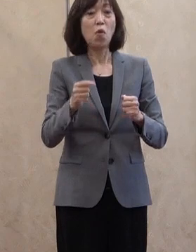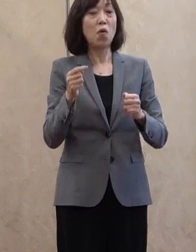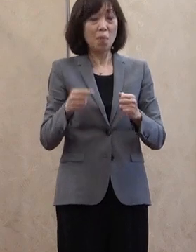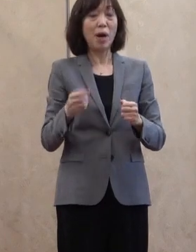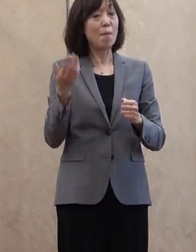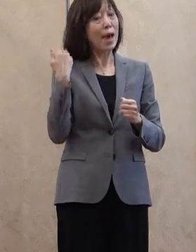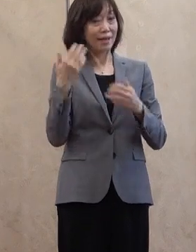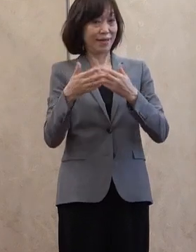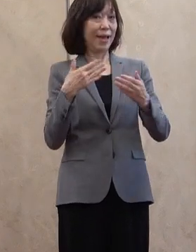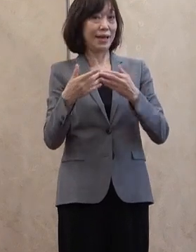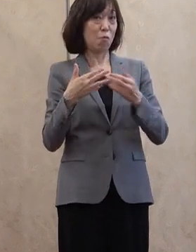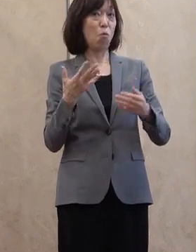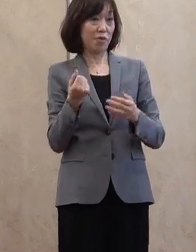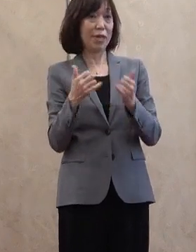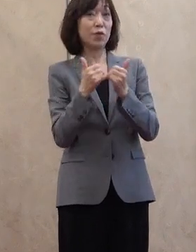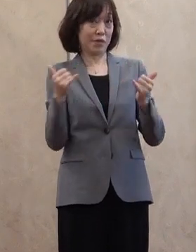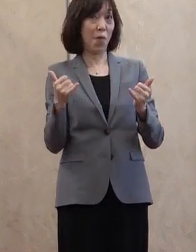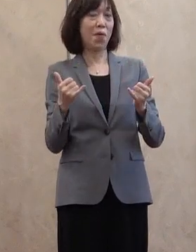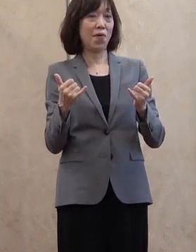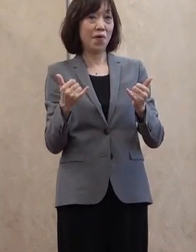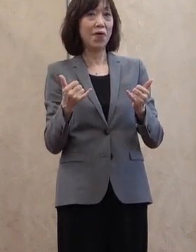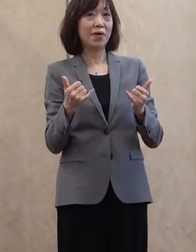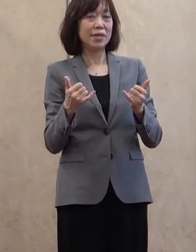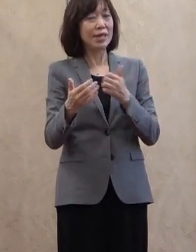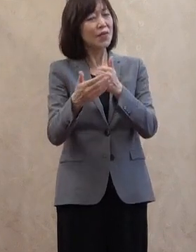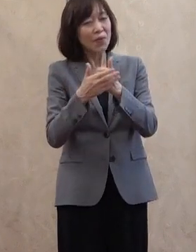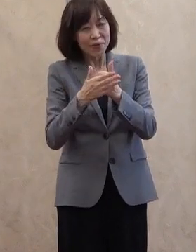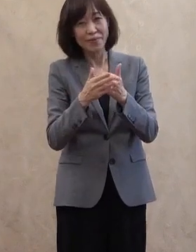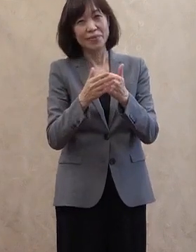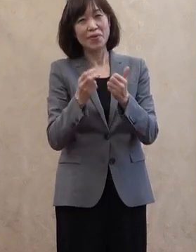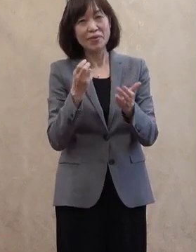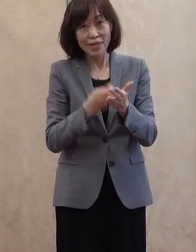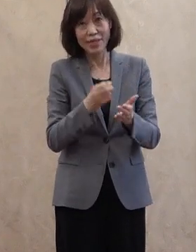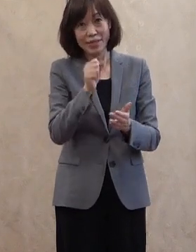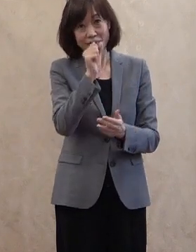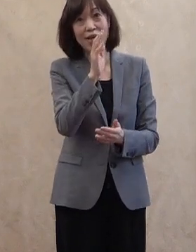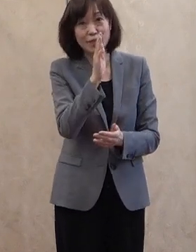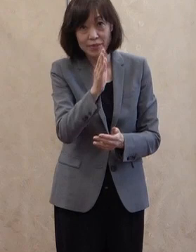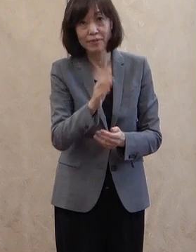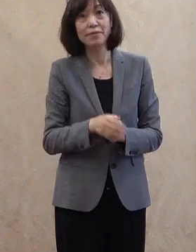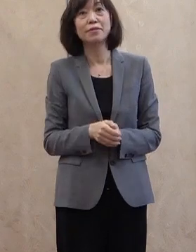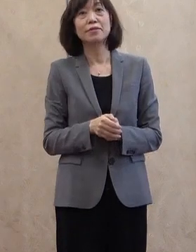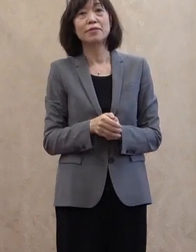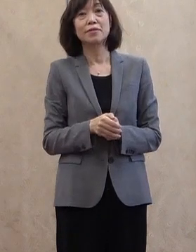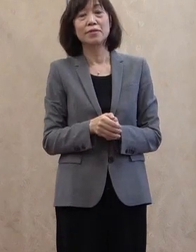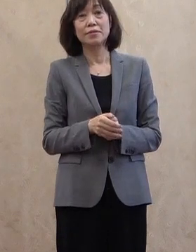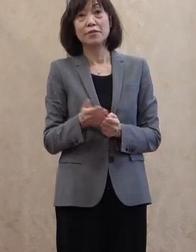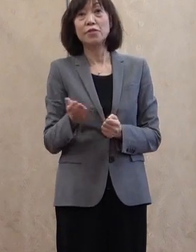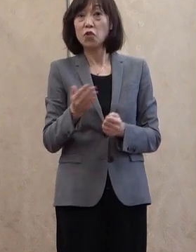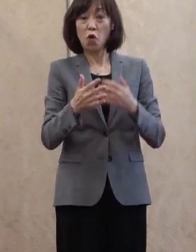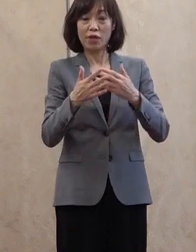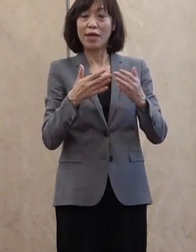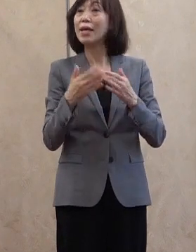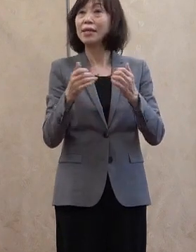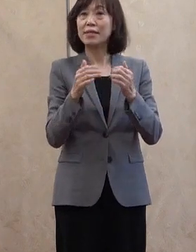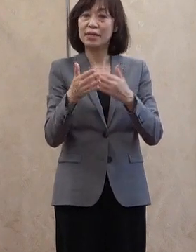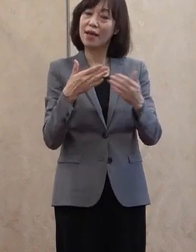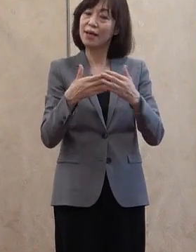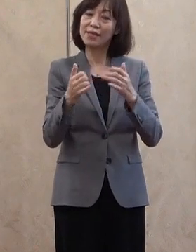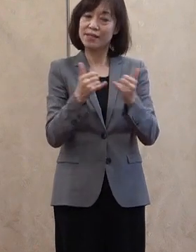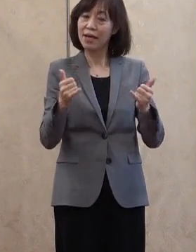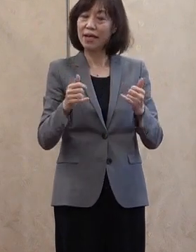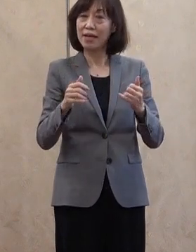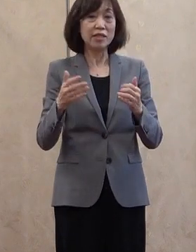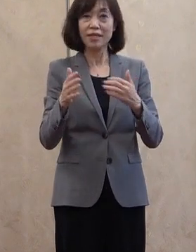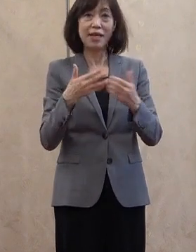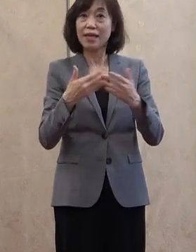ありますから、そういった方に、ぜひご協力をお願いしたいと思いますし、それから経験者でなくても、